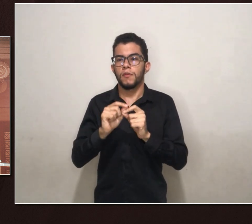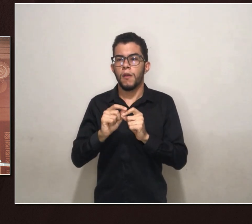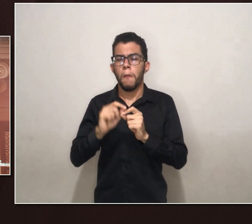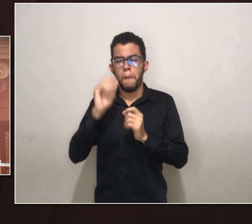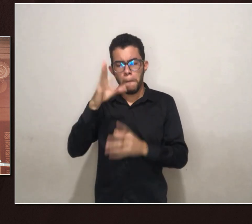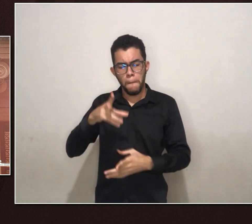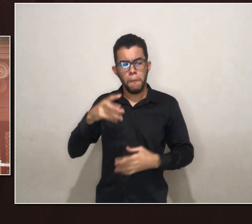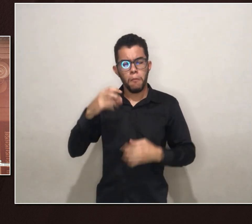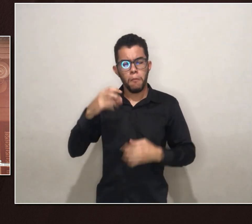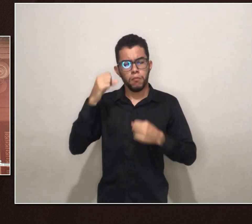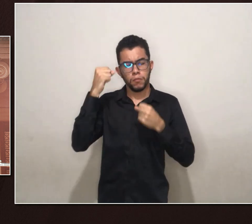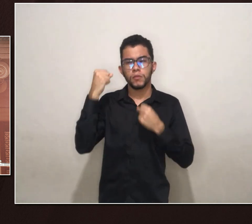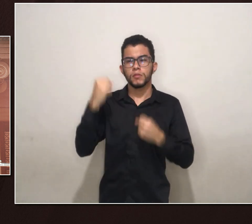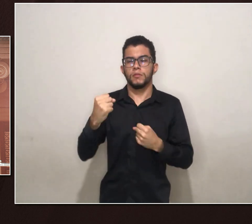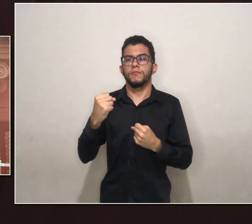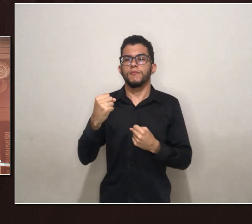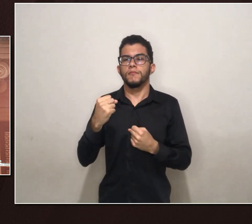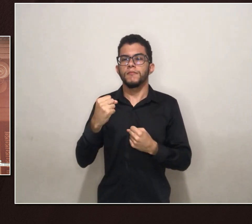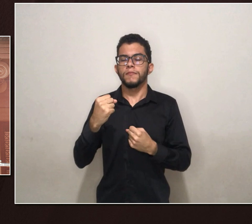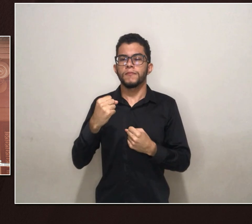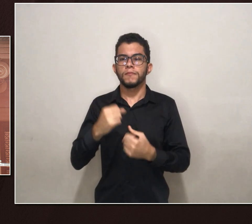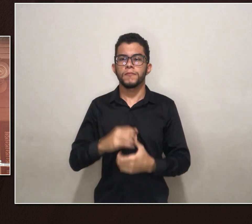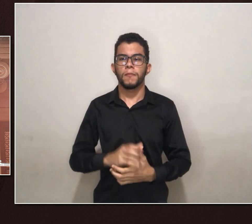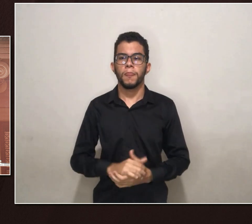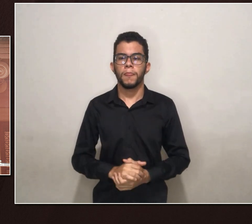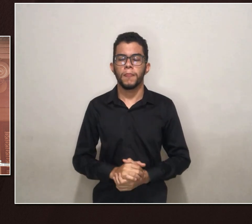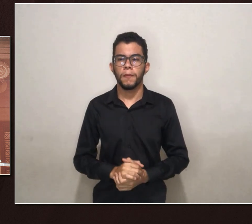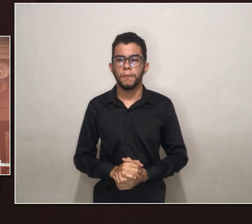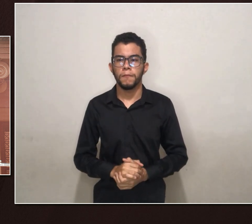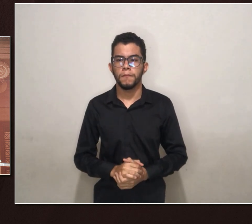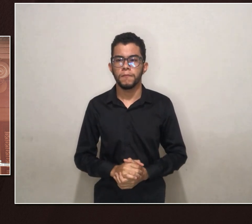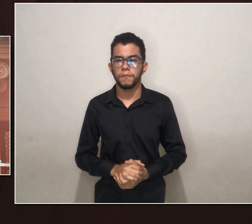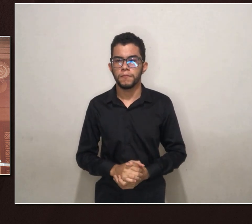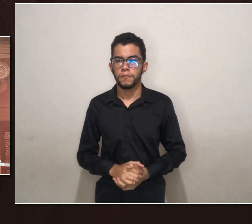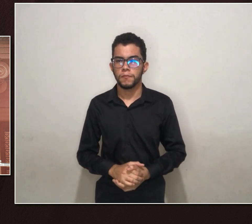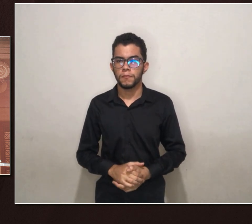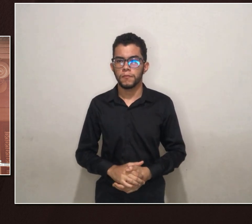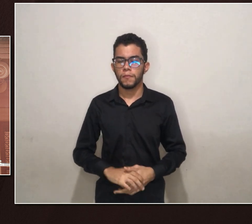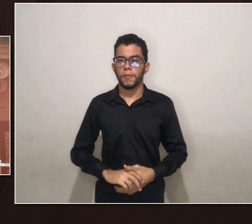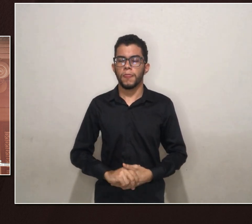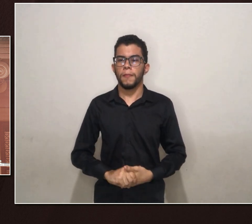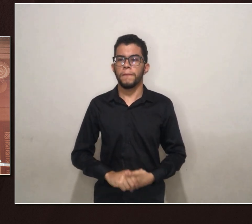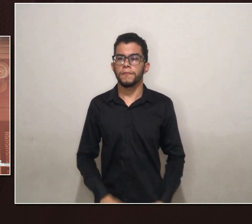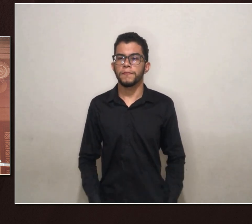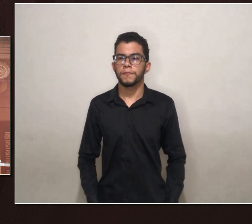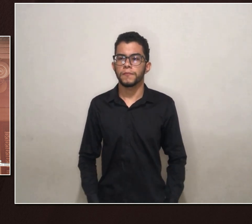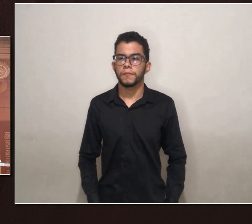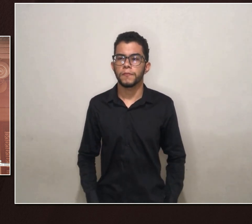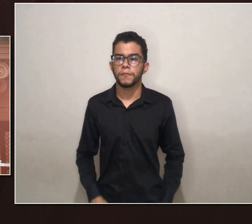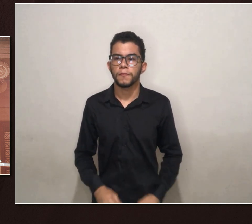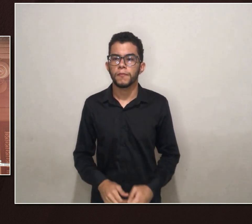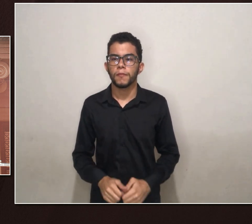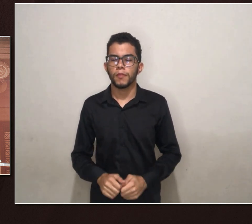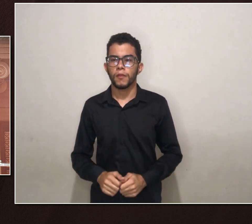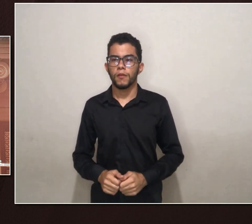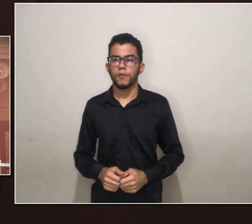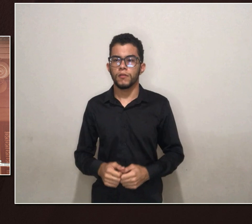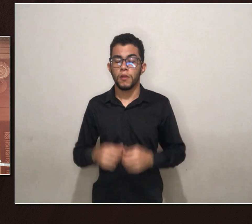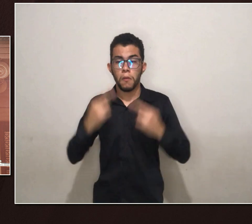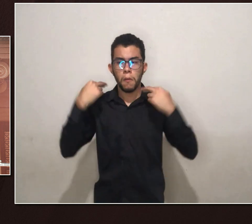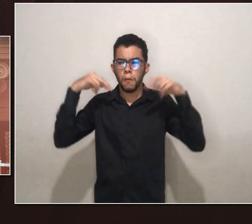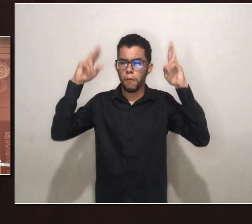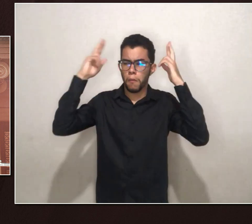E outros três cavalos também saíram quando o Cordeiro abriu os quatro primeiros